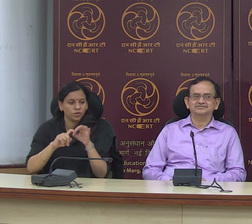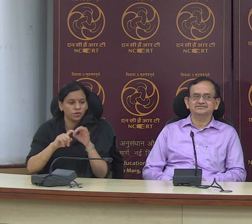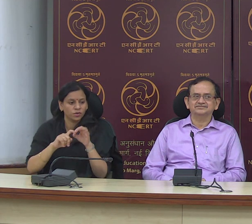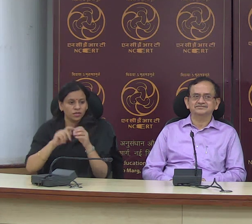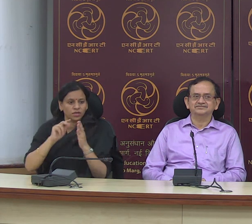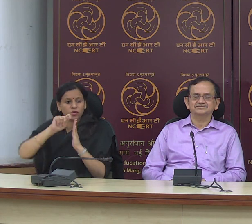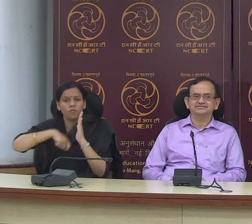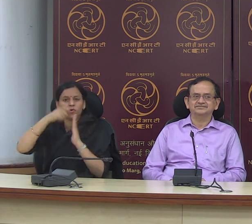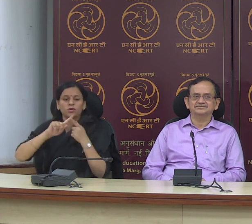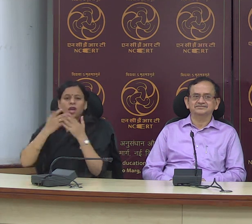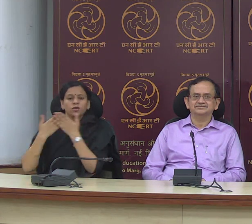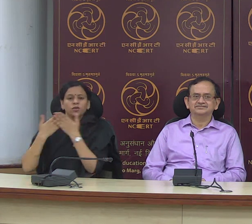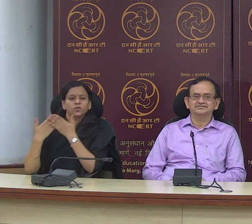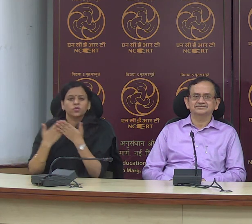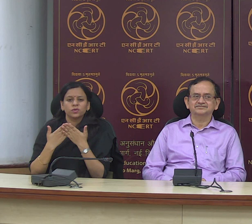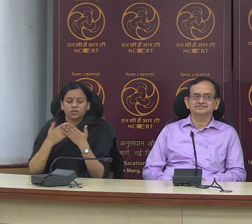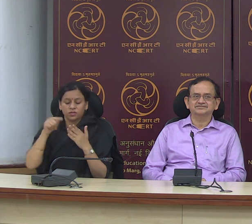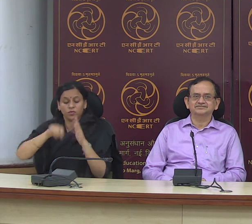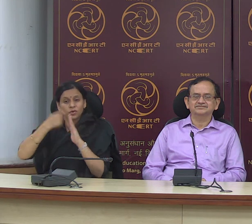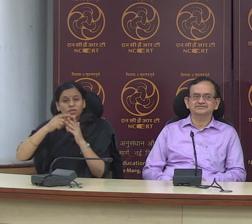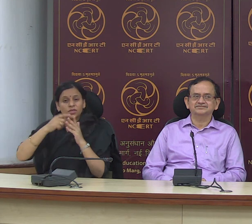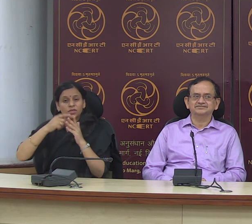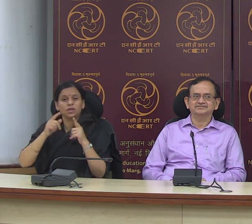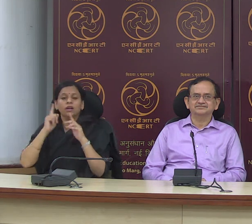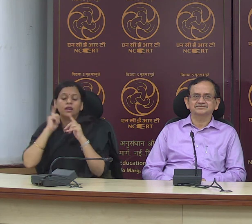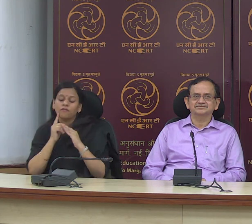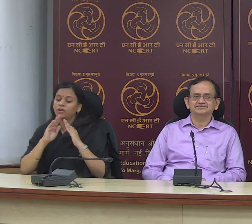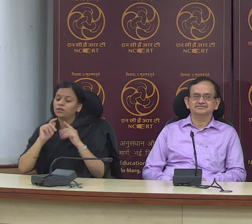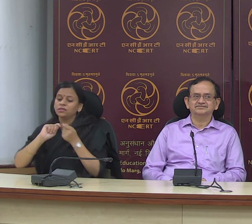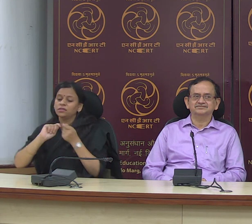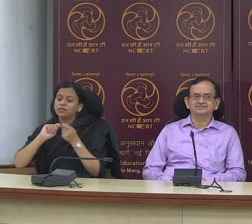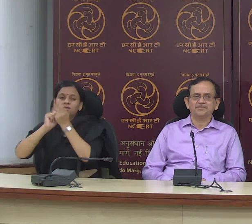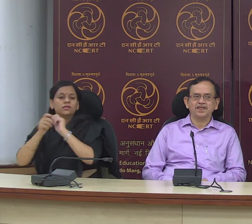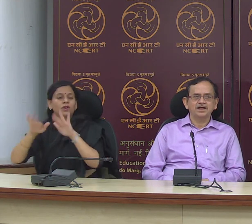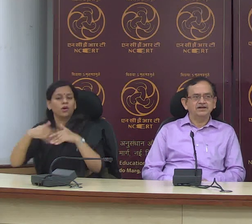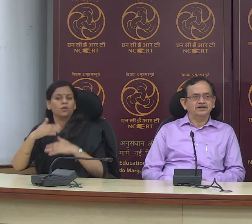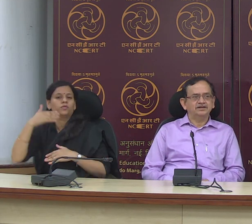लीड टू अ चेंज इन द एजुकेशन ऑफ डेफ स्टूडेंट्स, बेनिफिट द स्टूडेंट्स एंड टीचर्स?